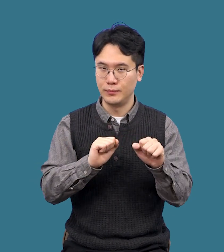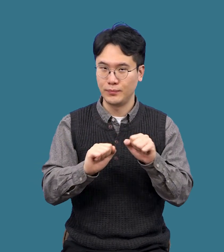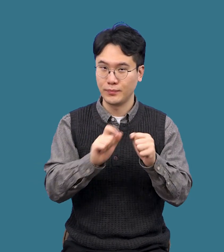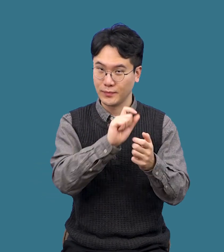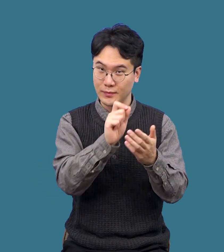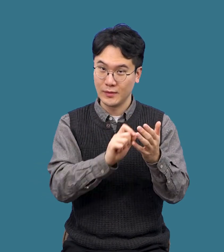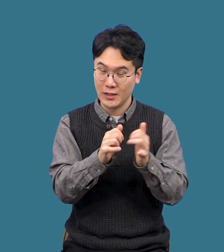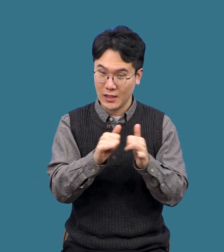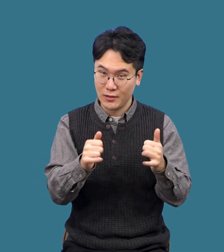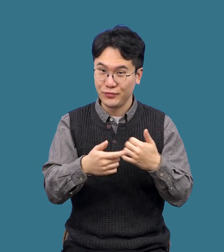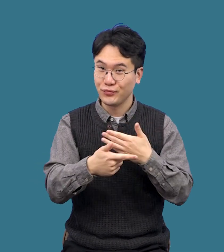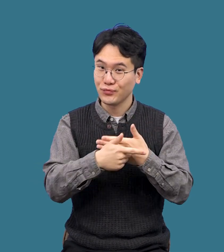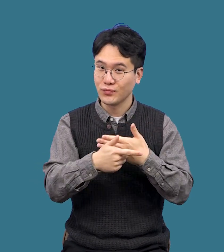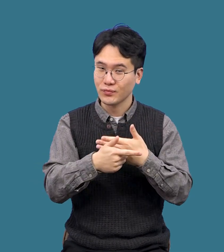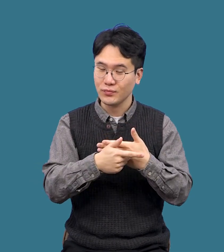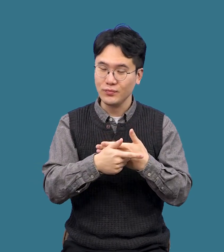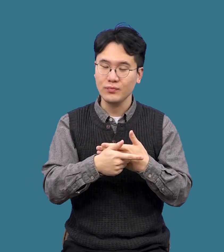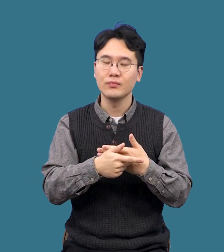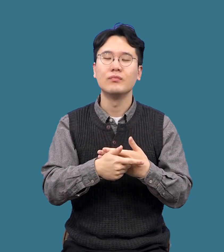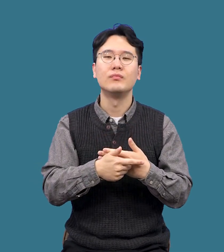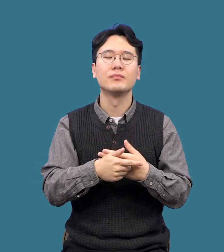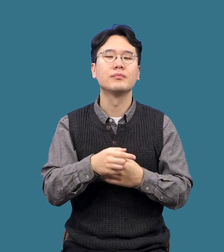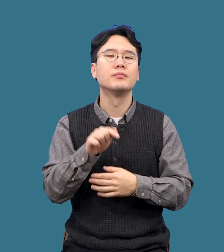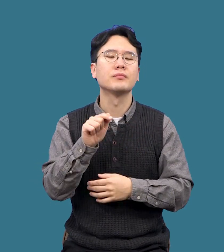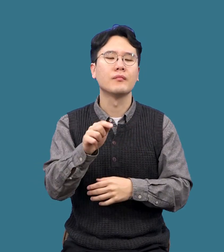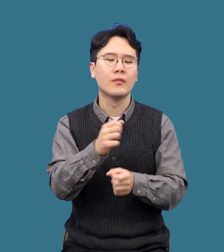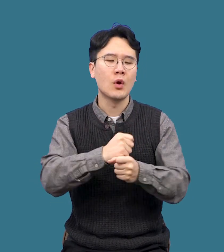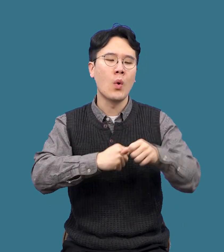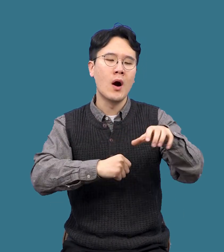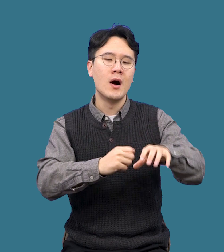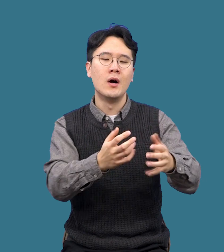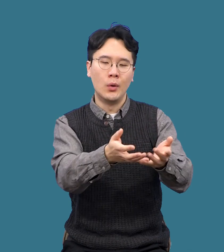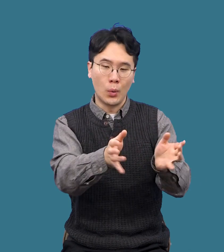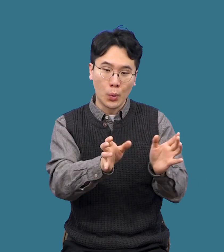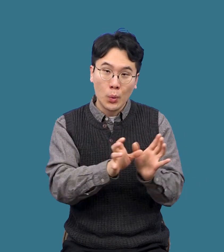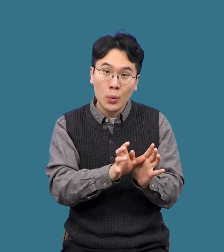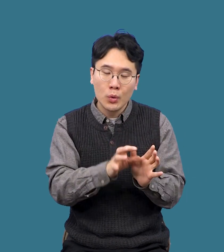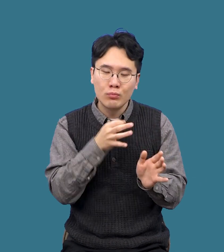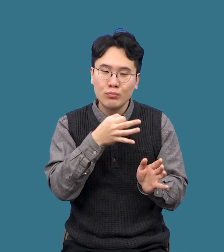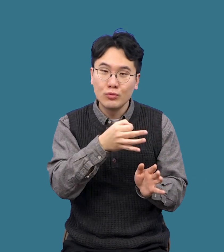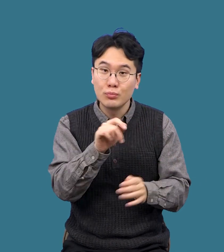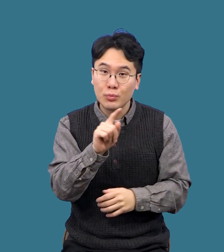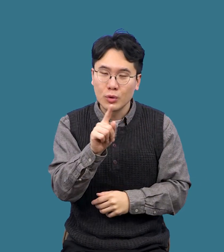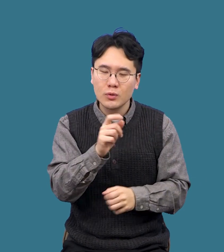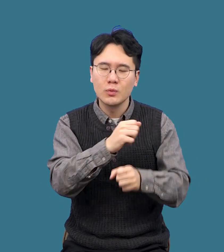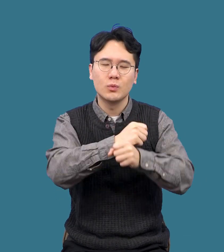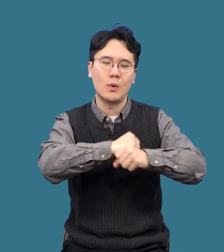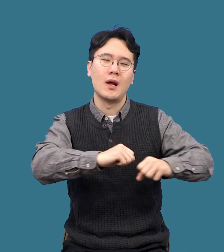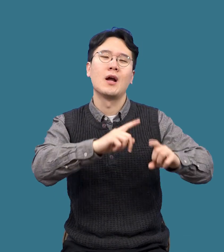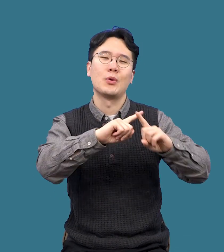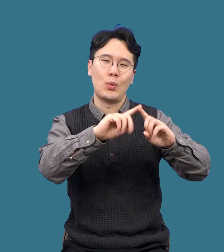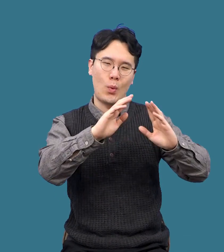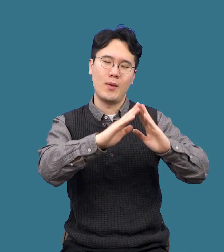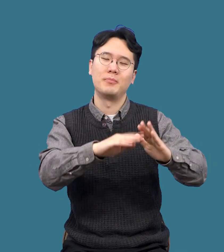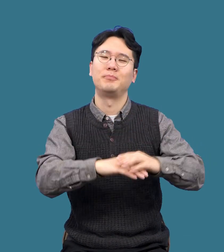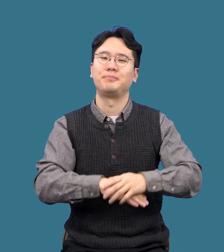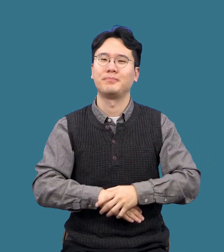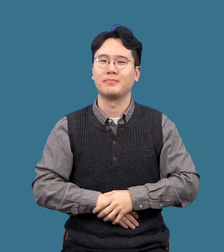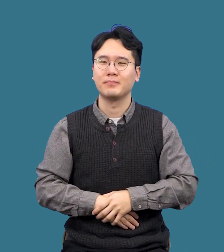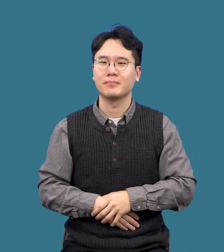이런 광야 공동체를 광야 교회라고 부르고 있었다는 것을 여러분